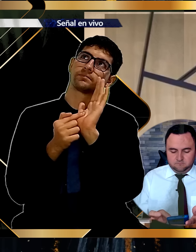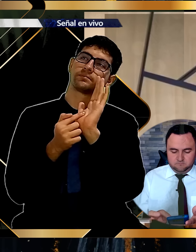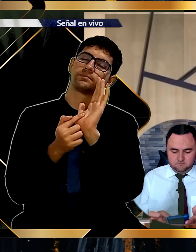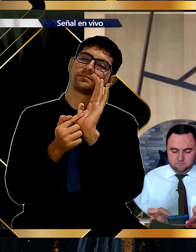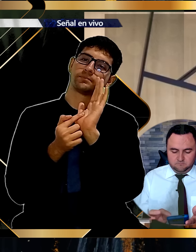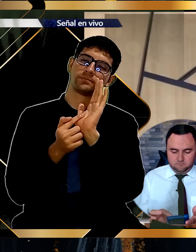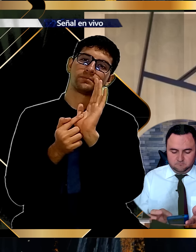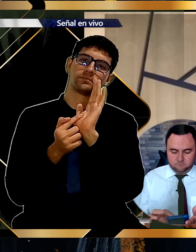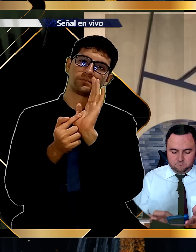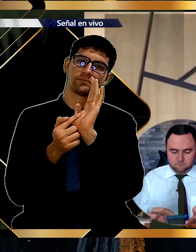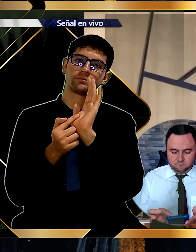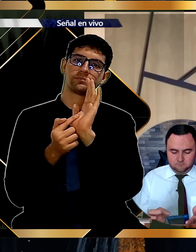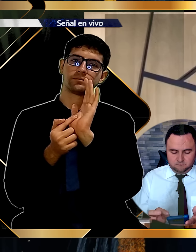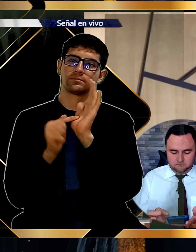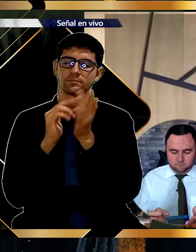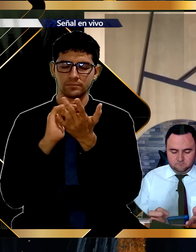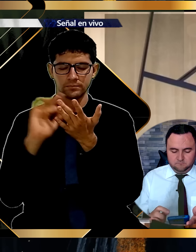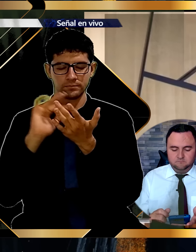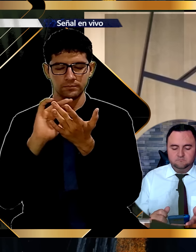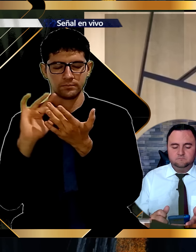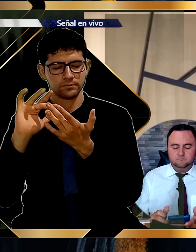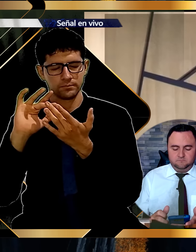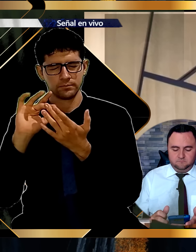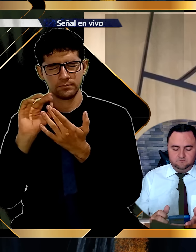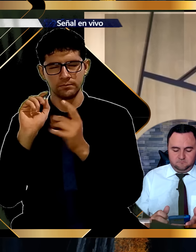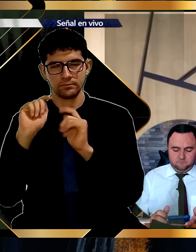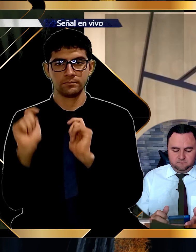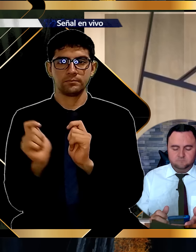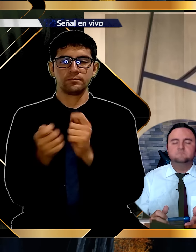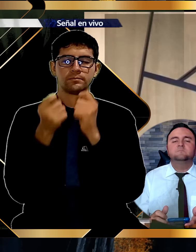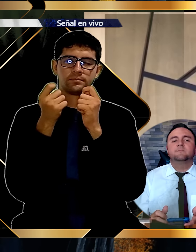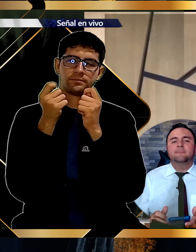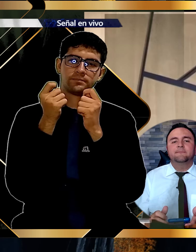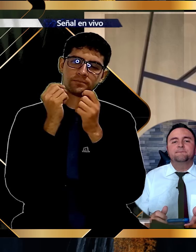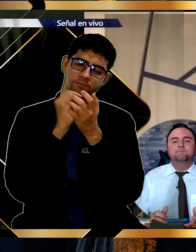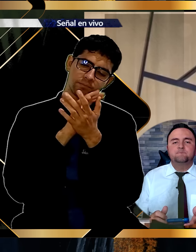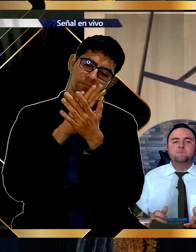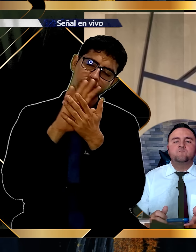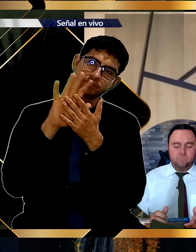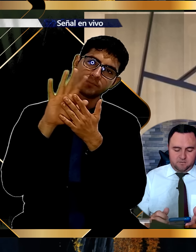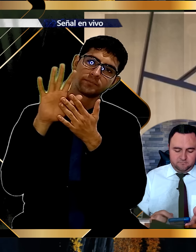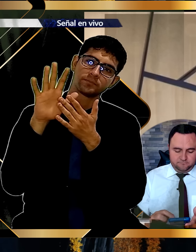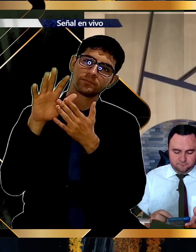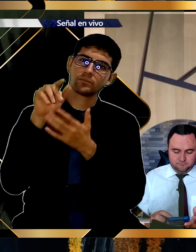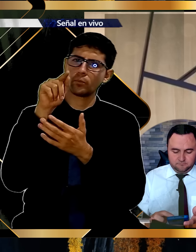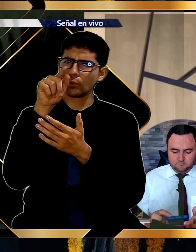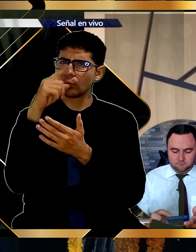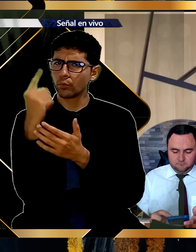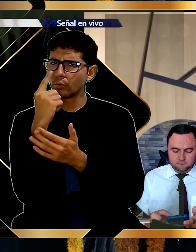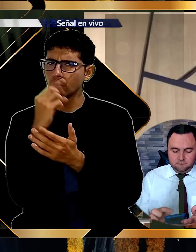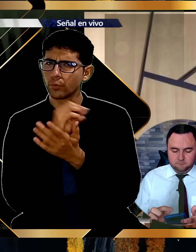lavado y santificado. No eres tú que te santificas, eres tú que te lavas.